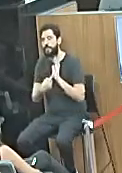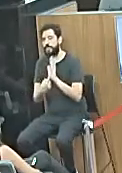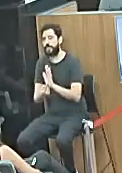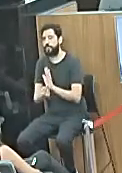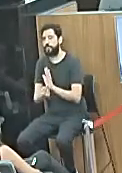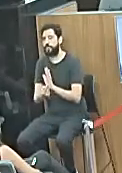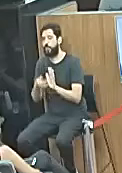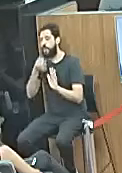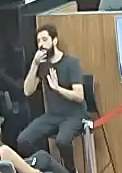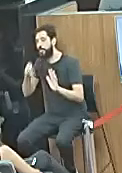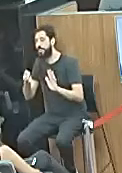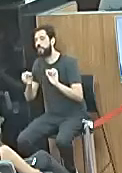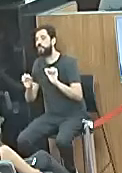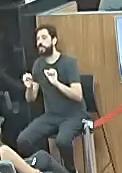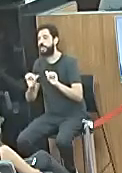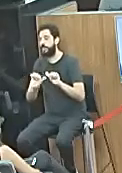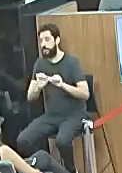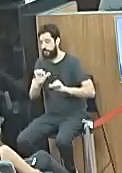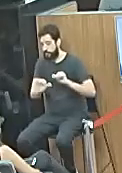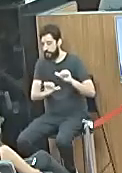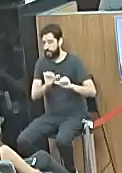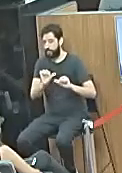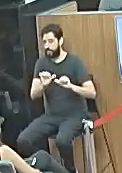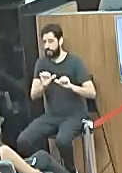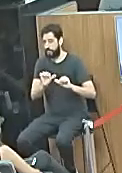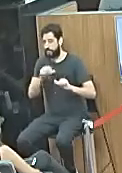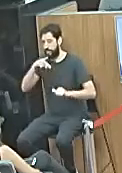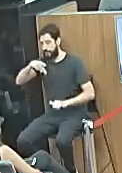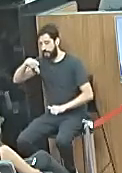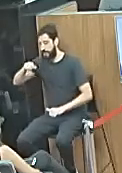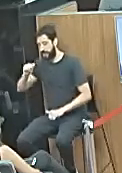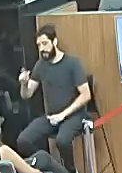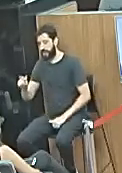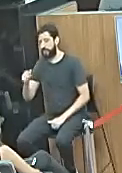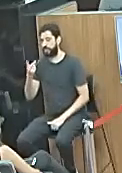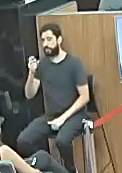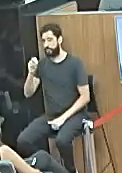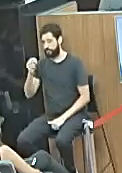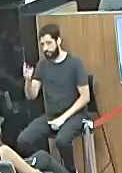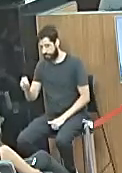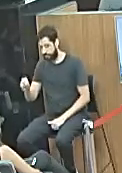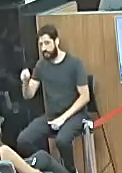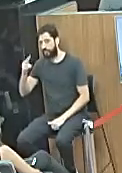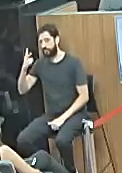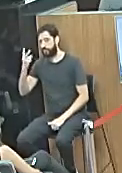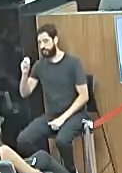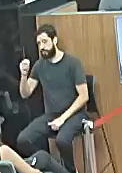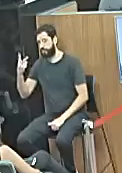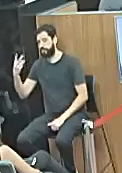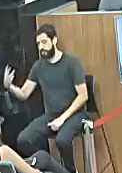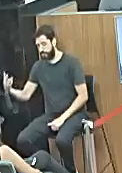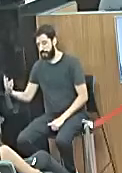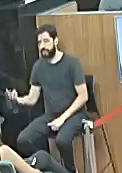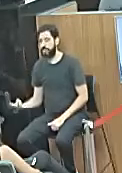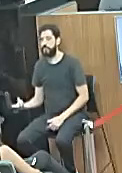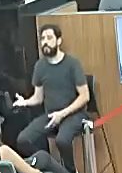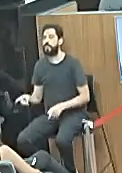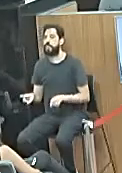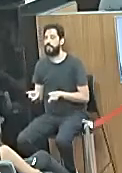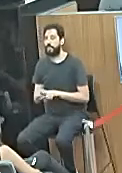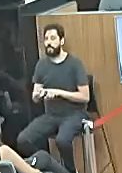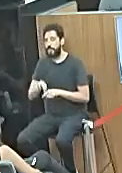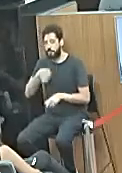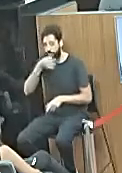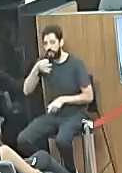de alterações alteração do ppg 2020 e 2023 e de recomendações ao poder